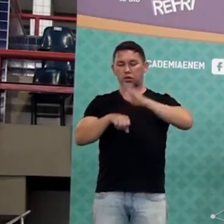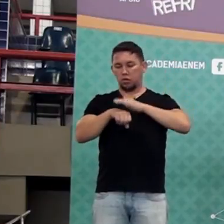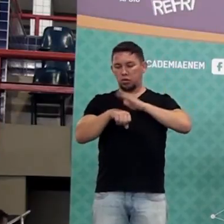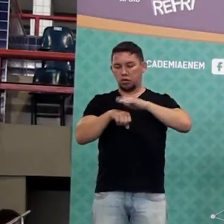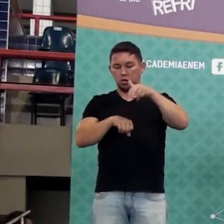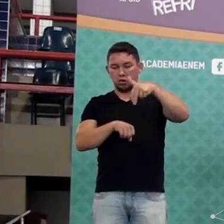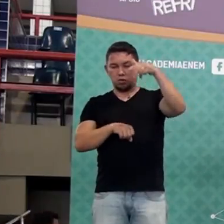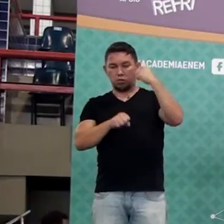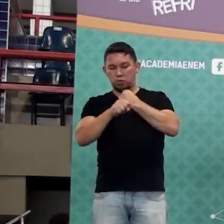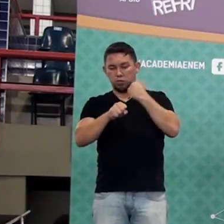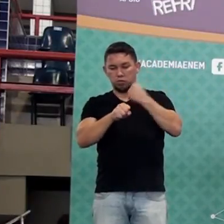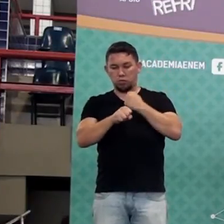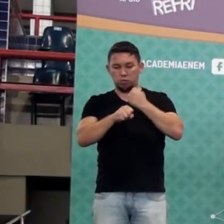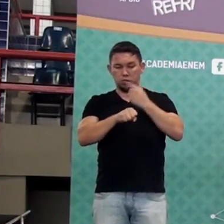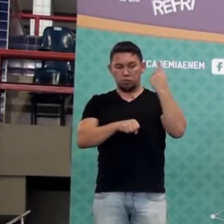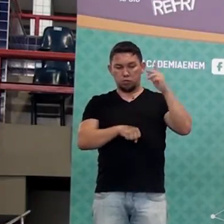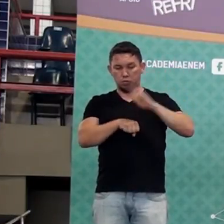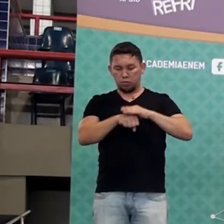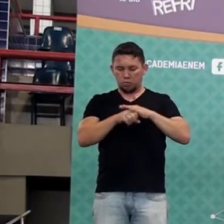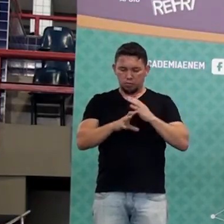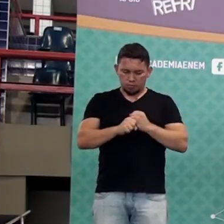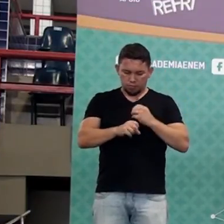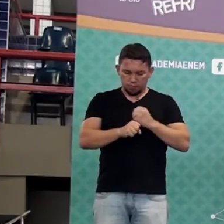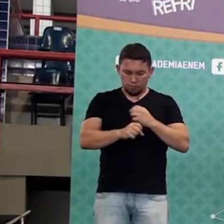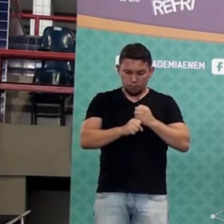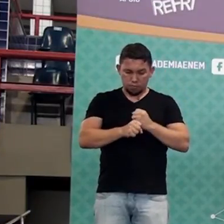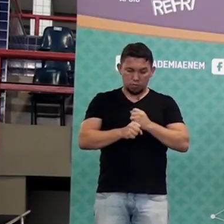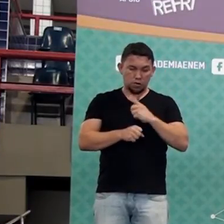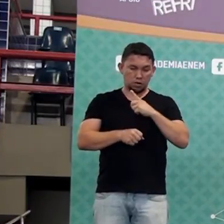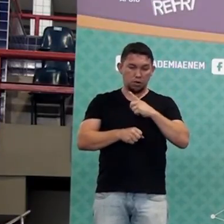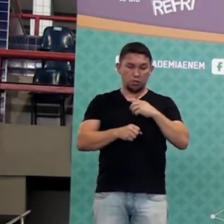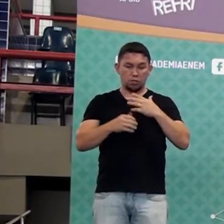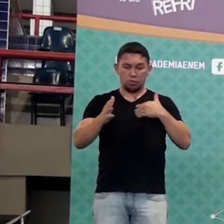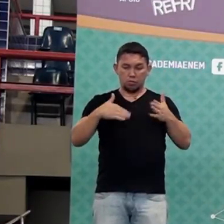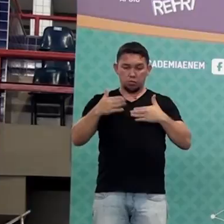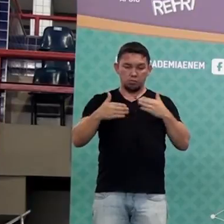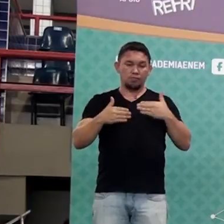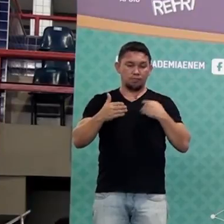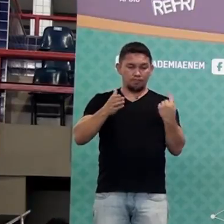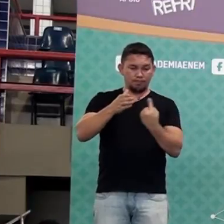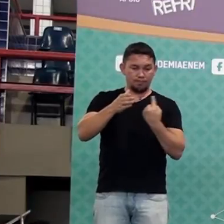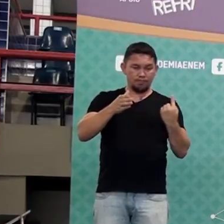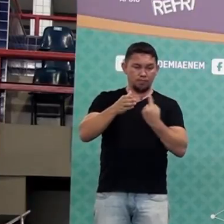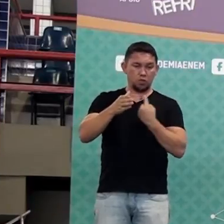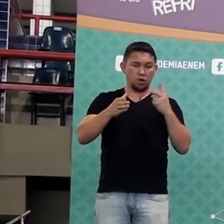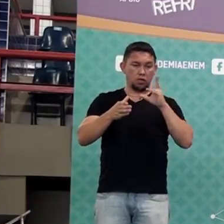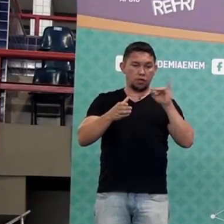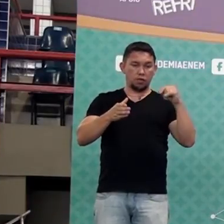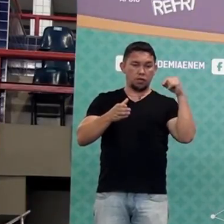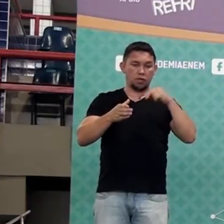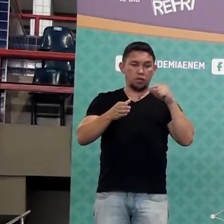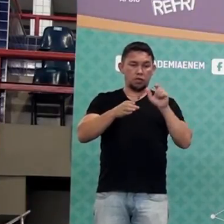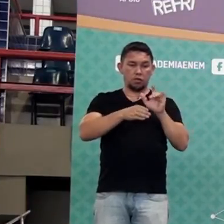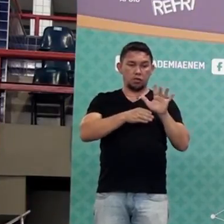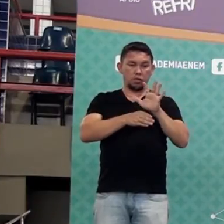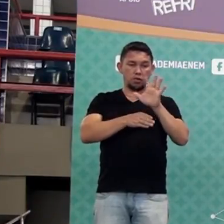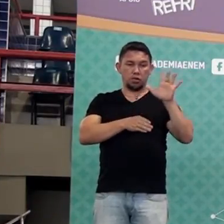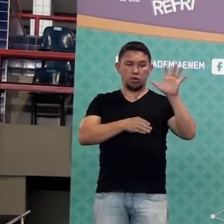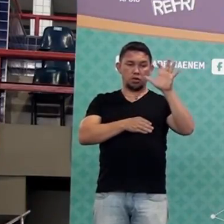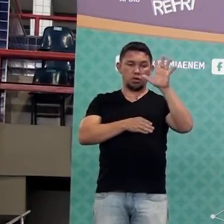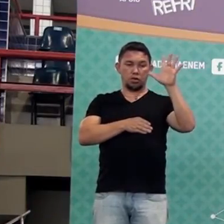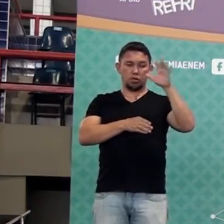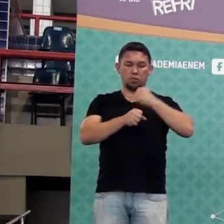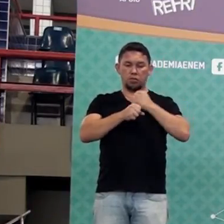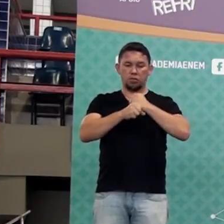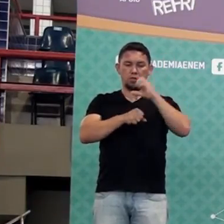Belo Monte, os caras já fizeram o cálculo. Depois que a usina estiver funcionando, só vai deixar de liberar metano